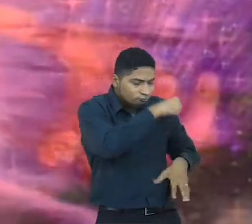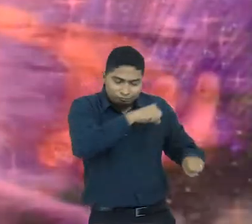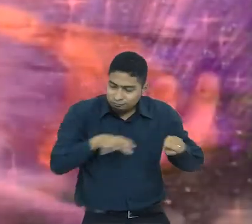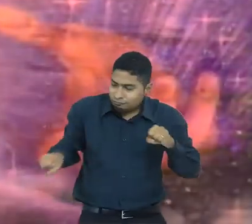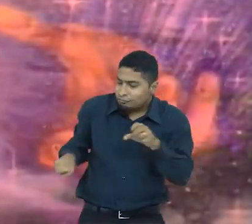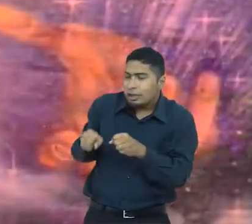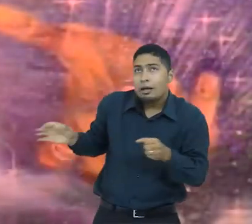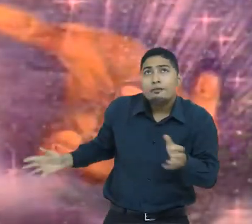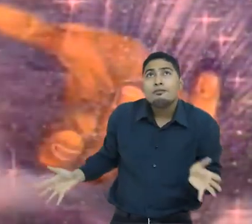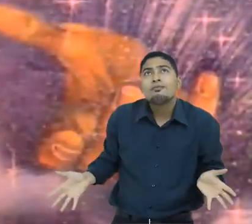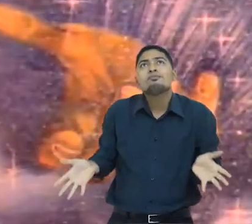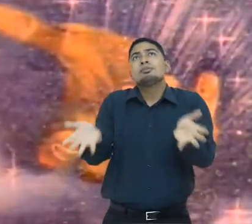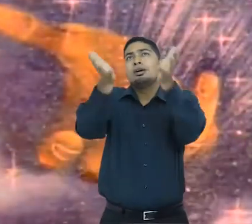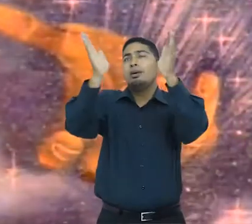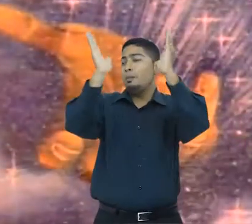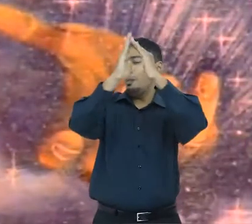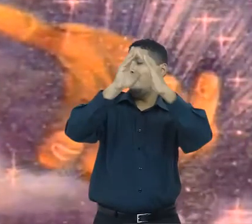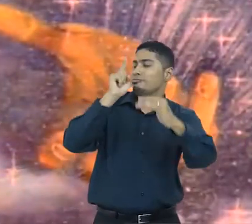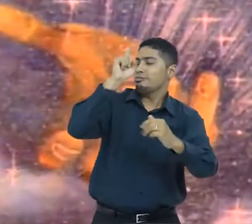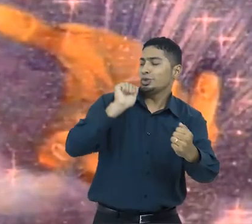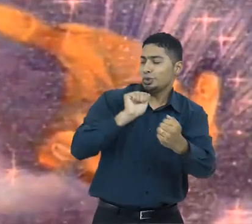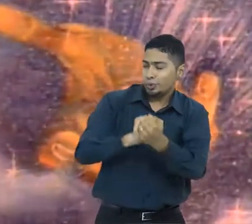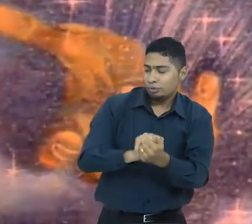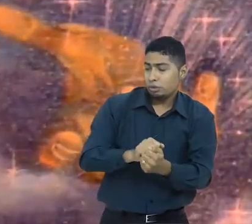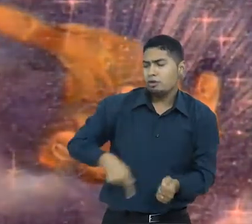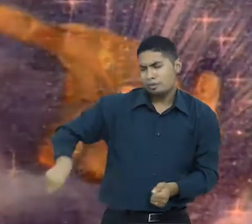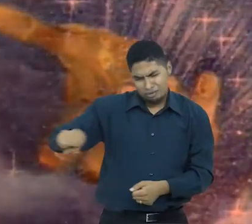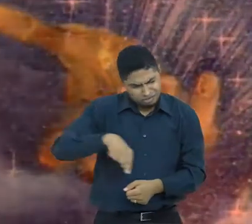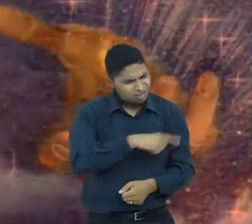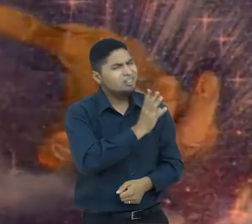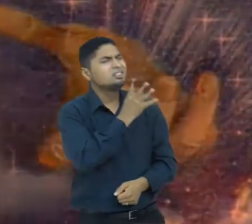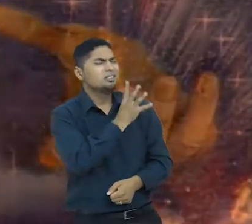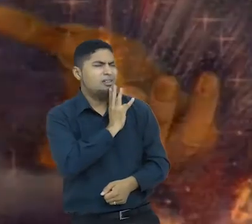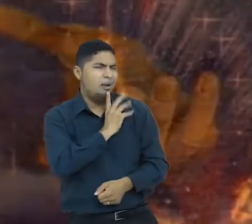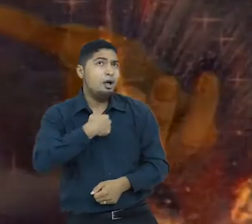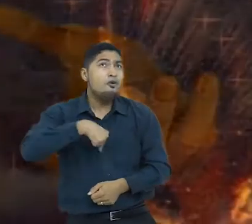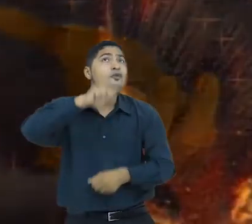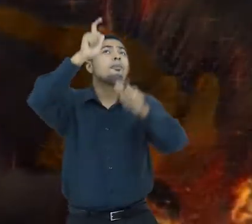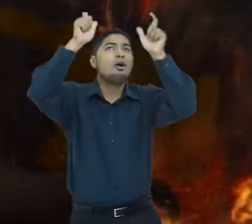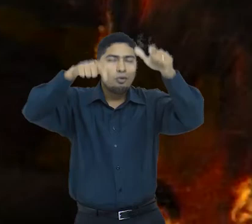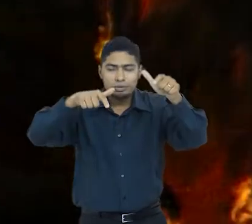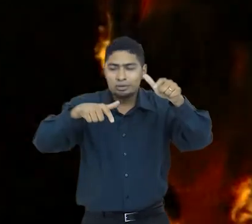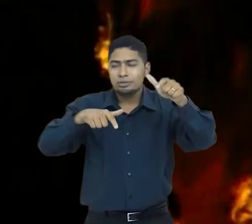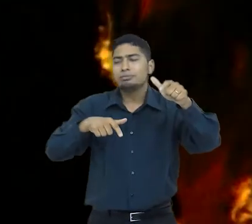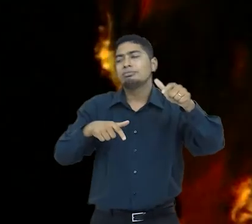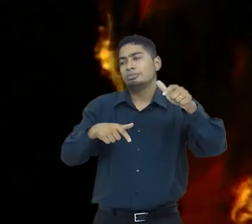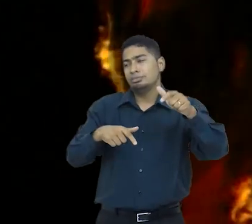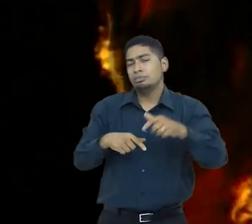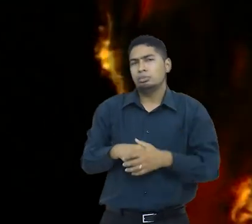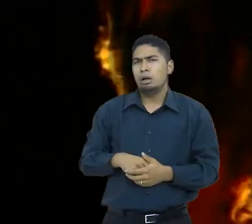voltarei e levarei vocês para que morem comigo. Vocês sabem para onde eu estou indo e sabem como chegar